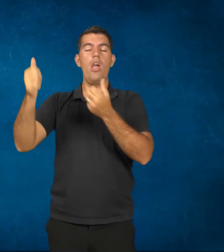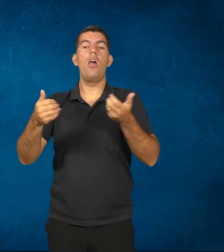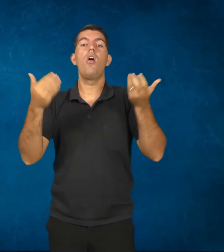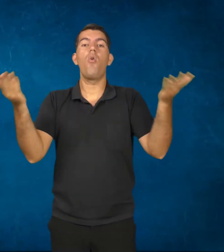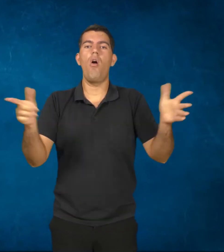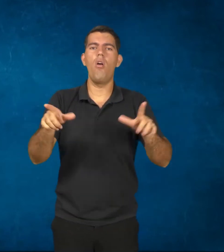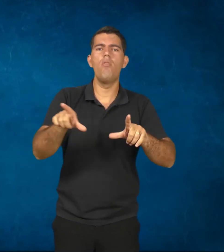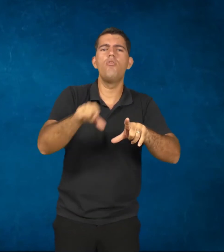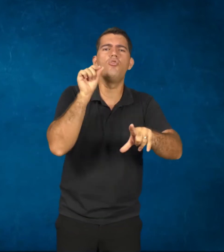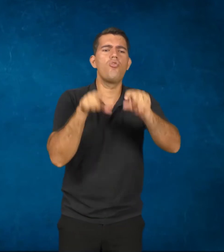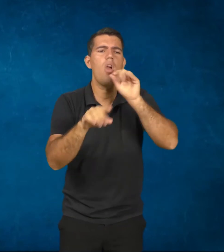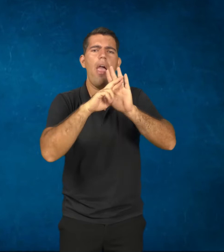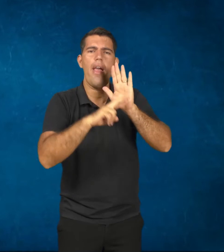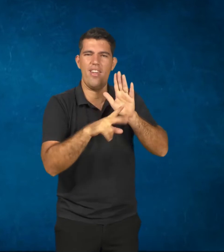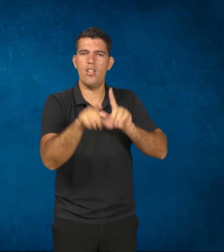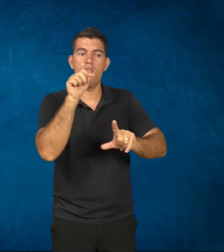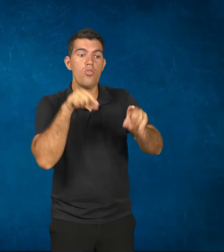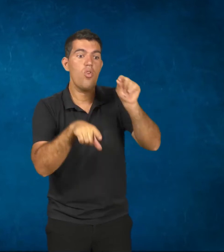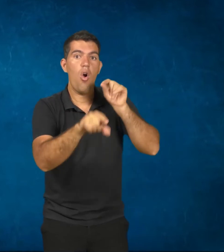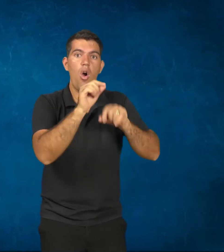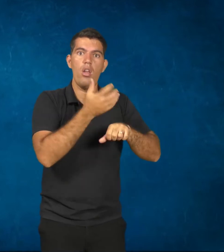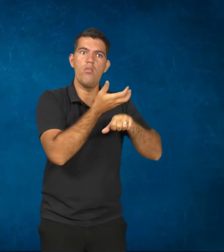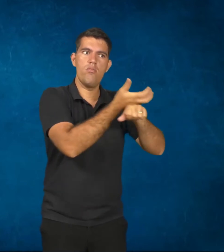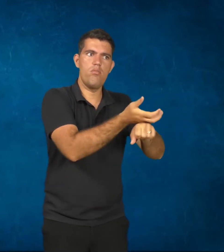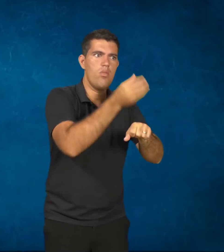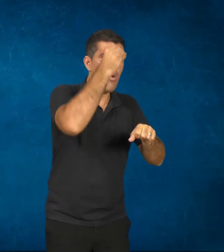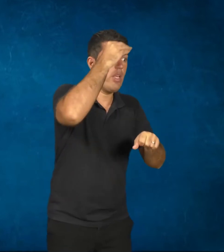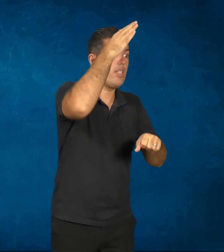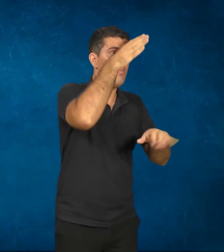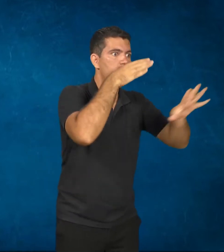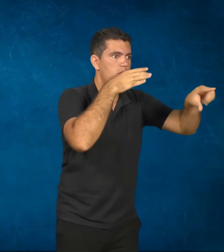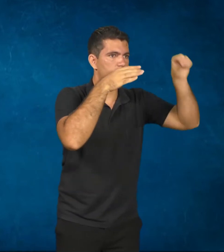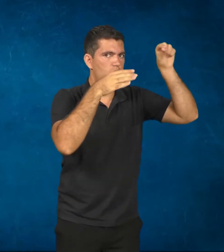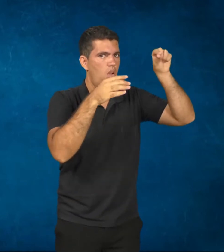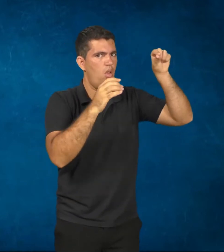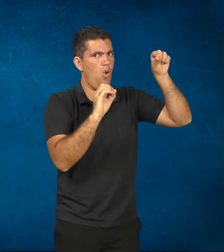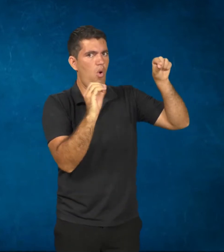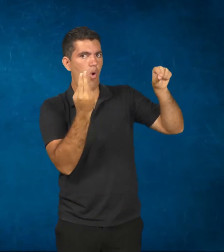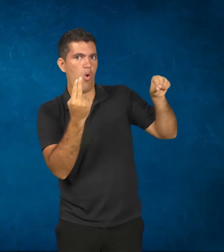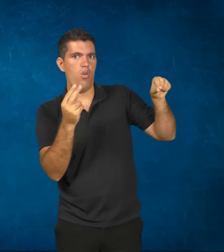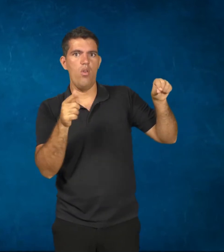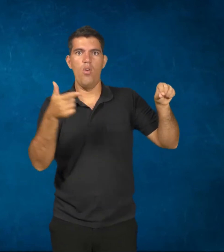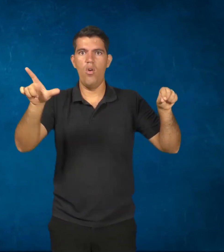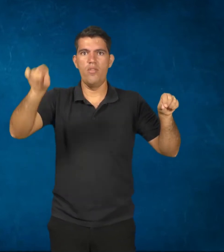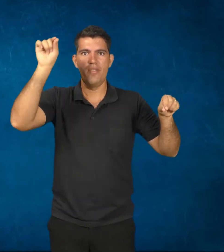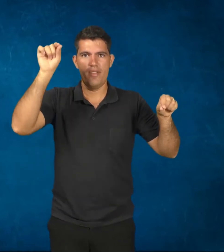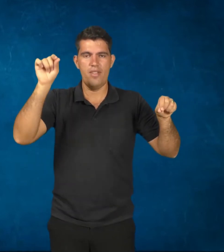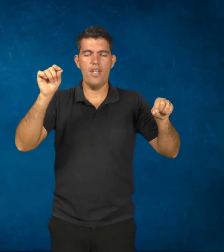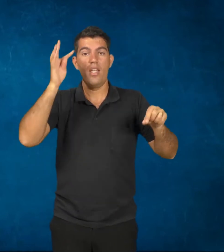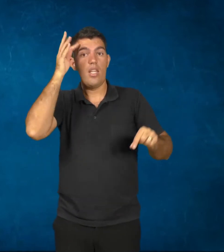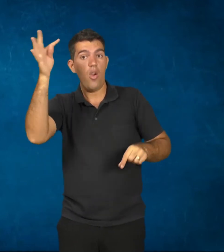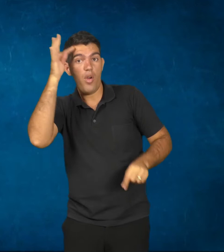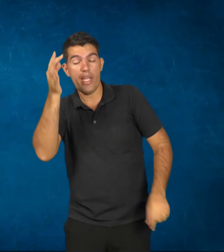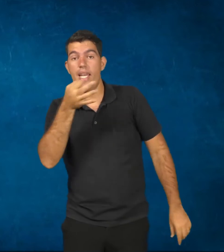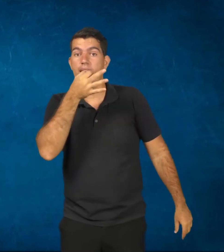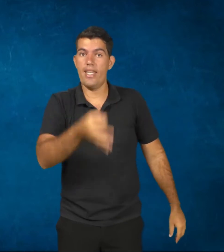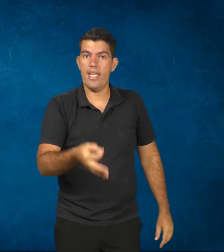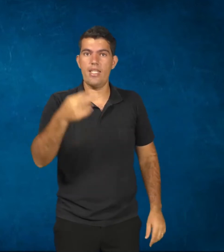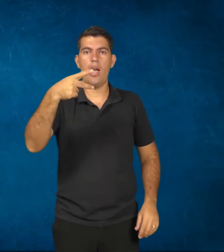critérios de seleção que privilegia um tipo de conhecimento. Mas as teorias críticas e pós-críticas